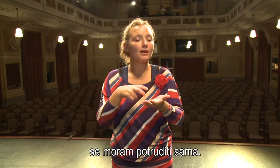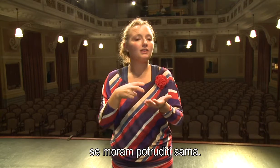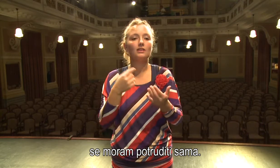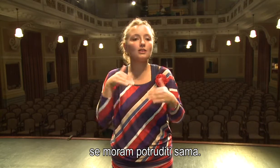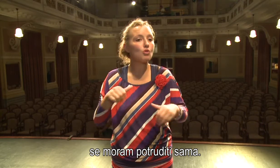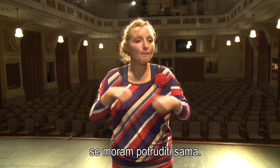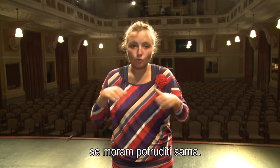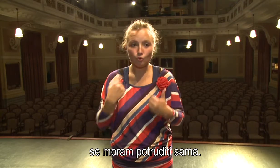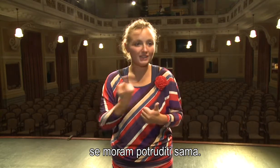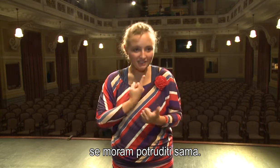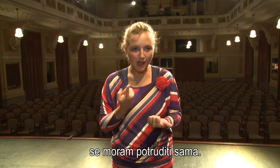nastopati, se moram potruditi sama.